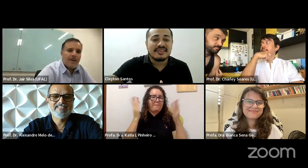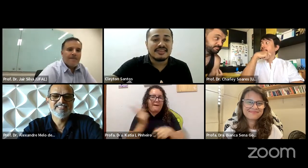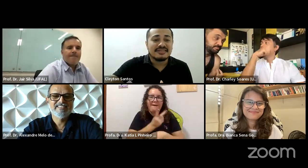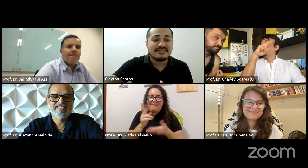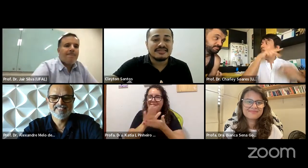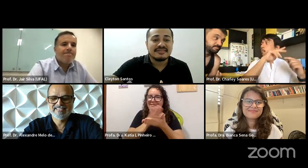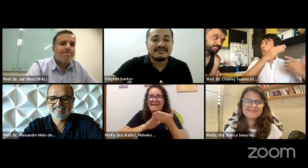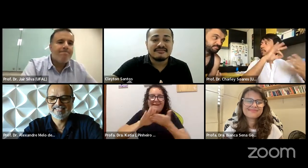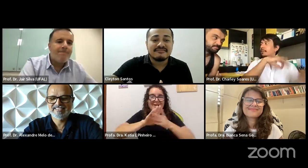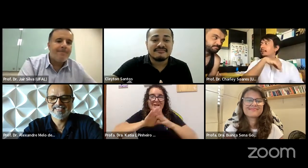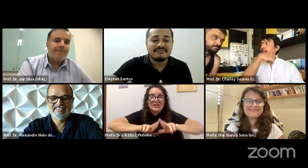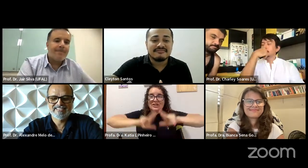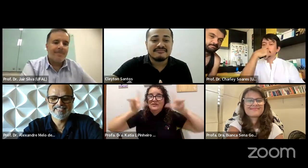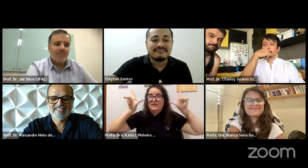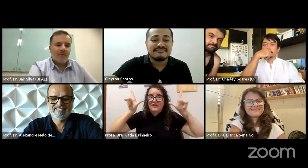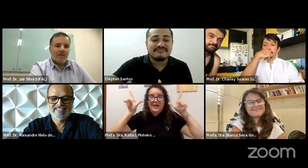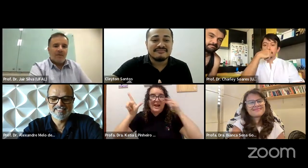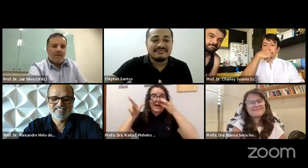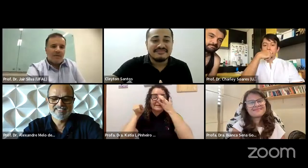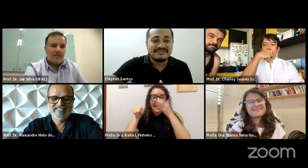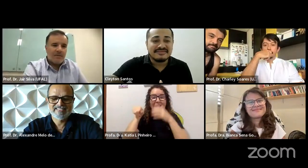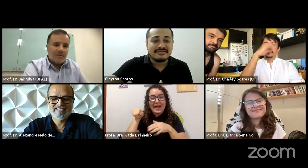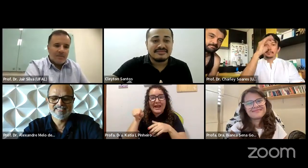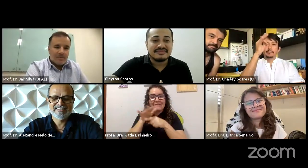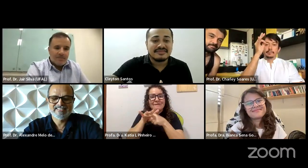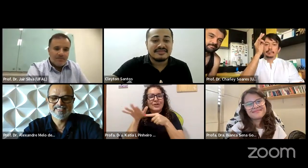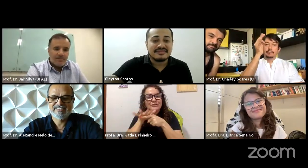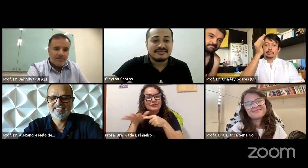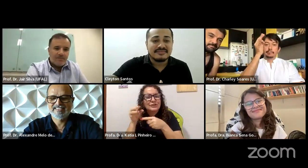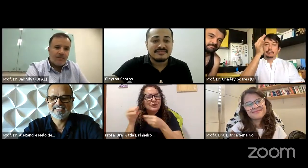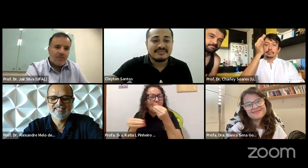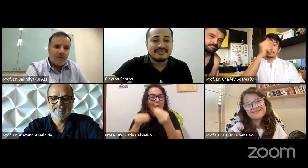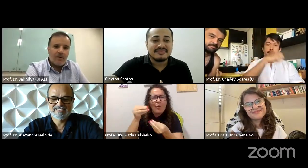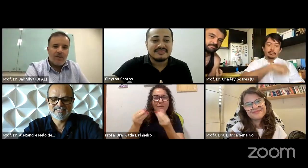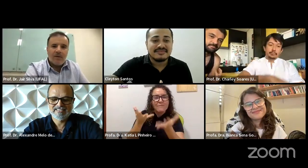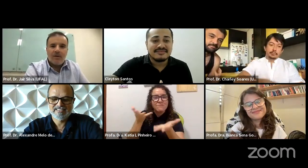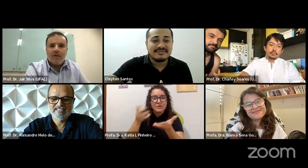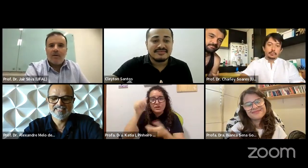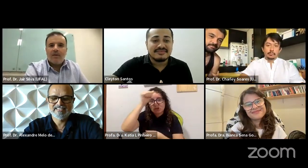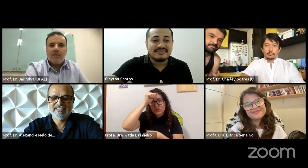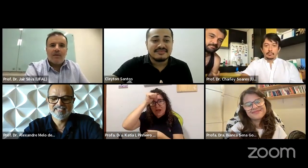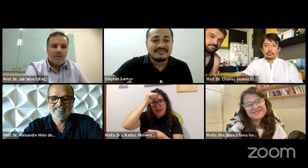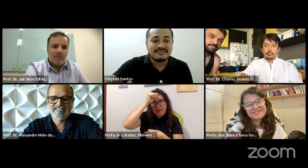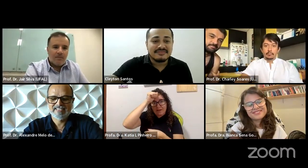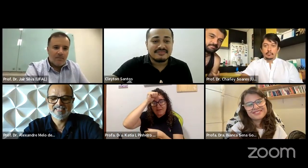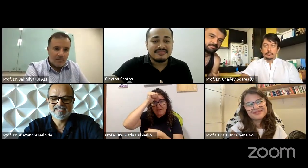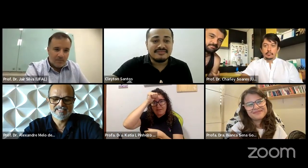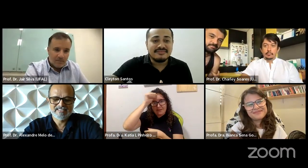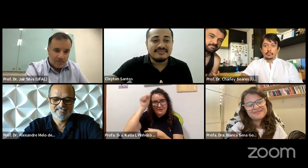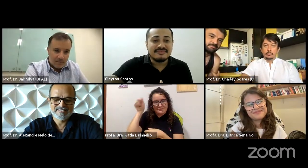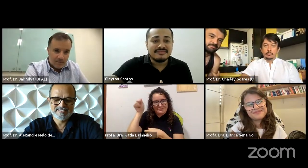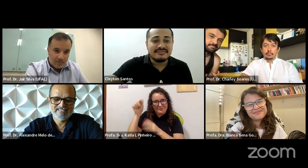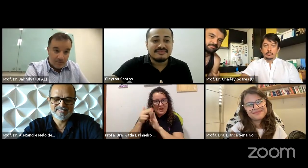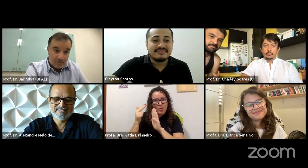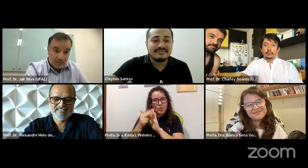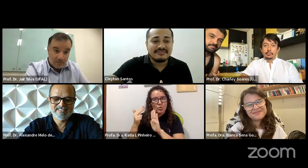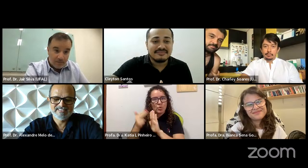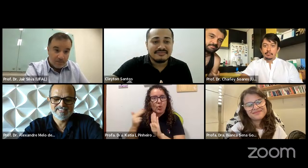tradução é uma coisa, mas na área da linguística é um conceito totalmente diferente. Já conhecemos na tradução, mas a